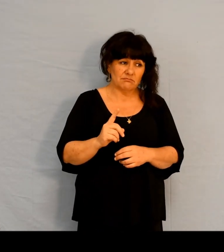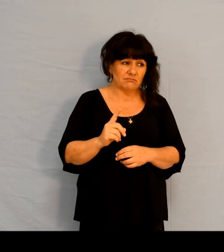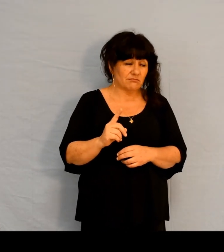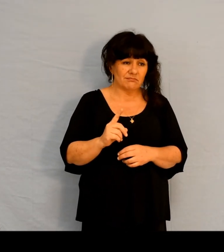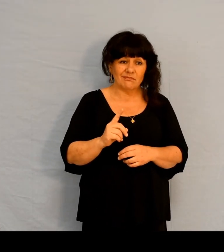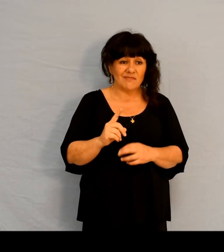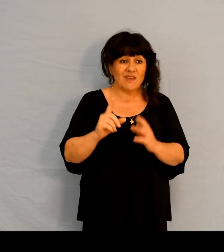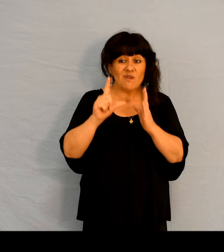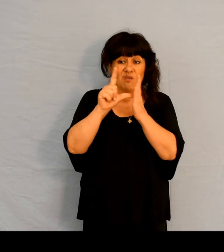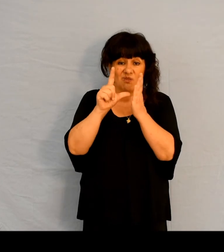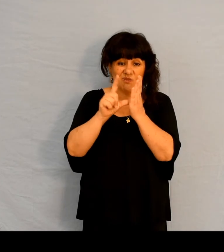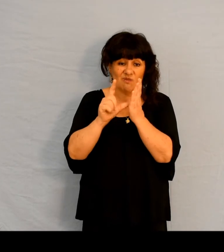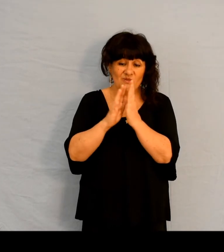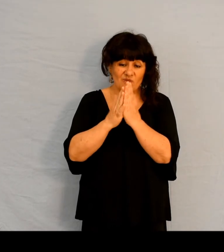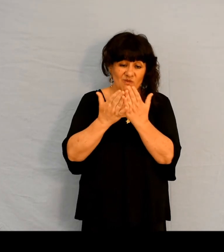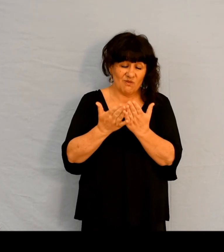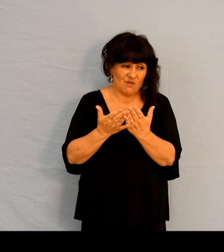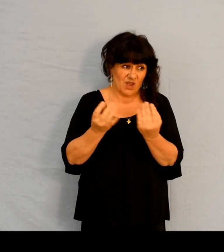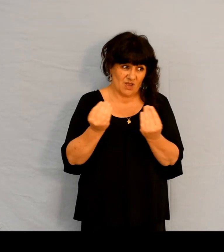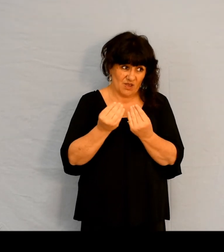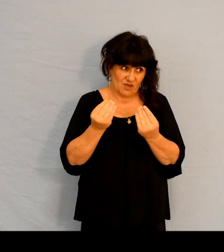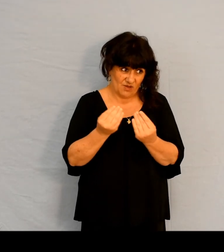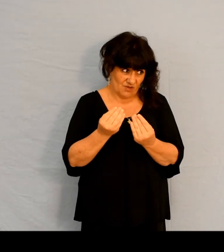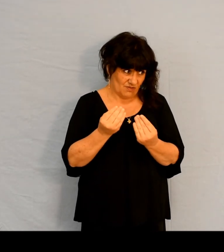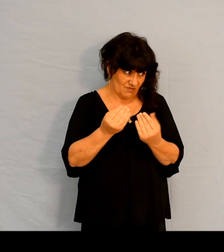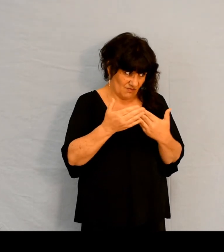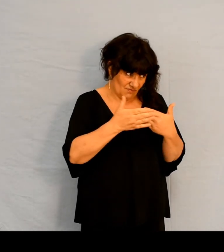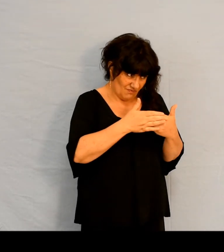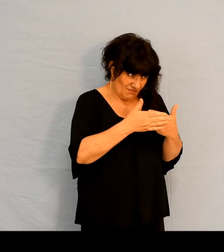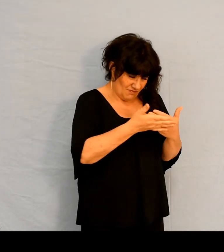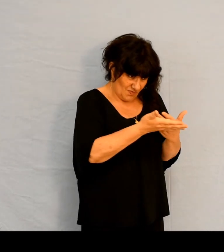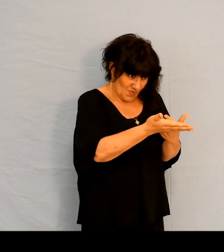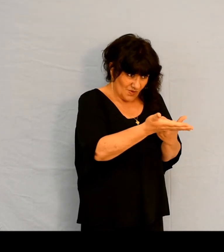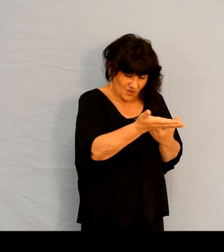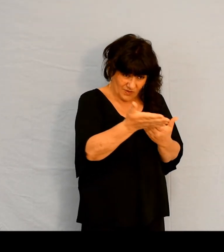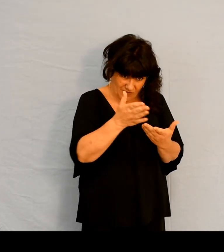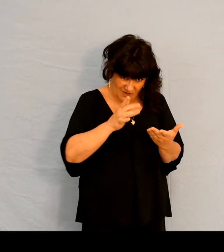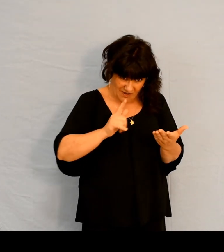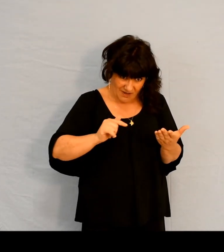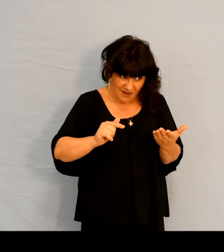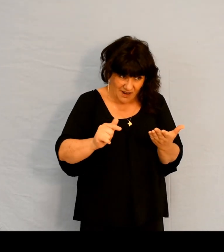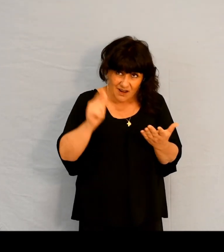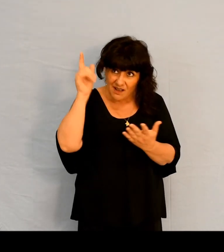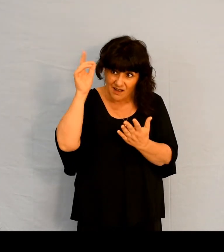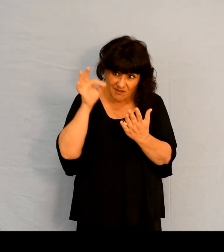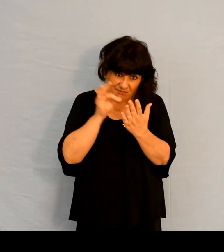Elle est tout près de toi, cette parole, elle est dans ta bouche